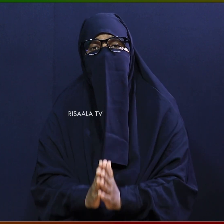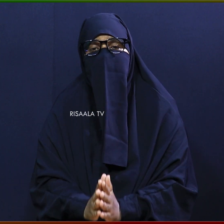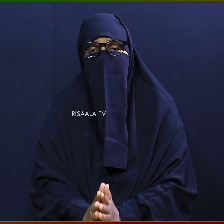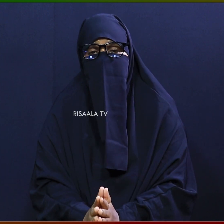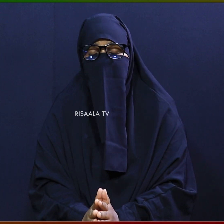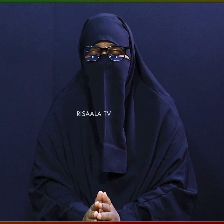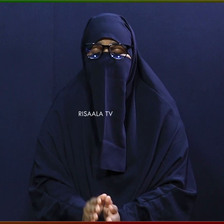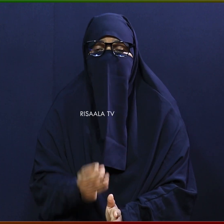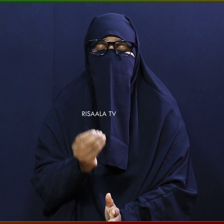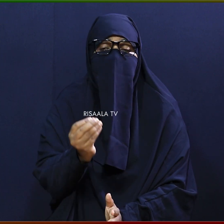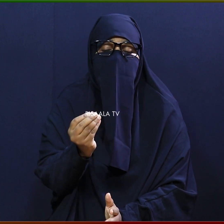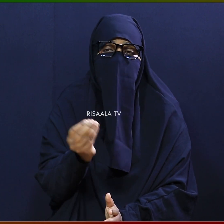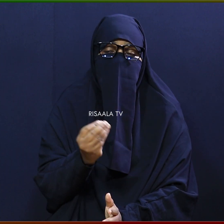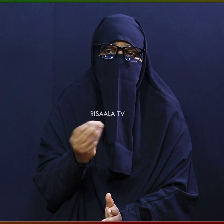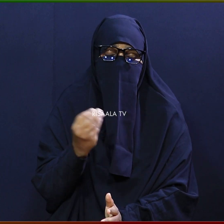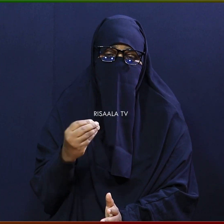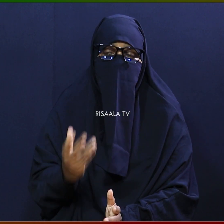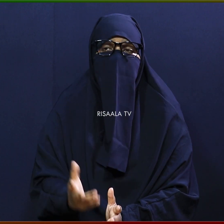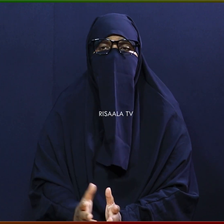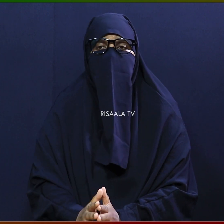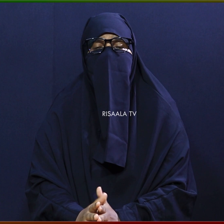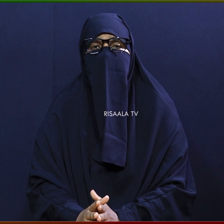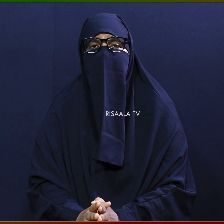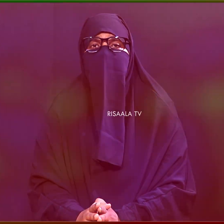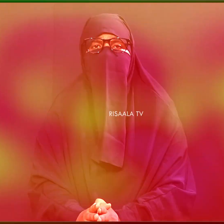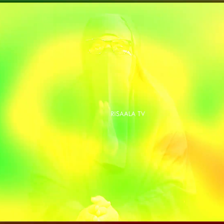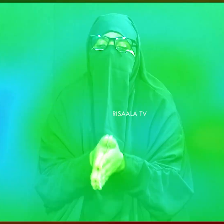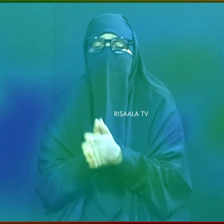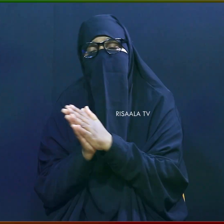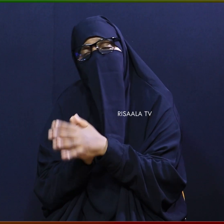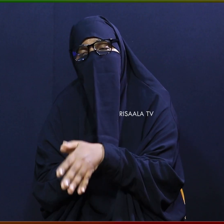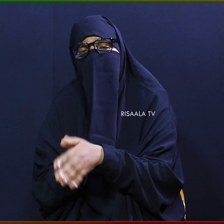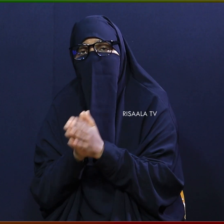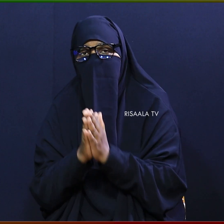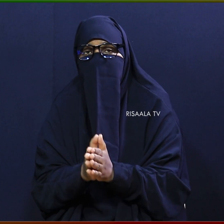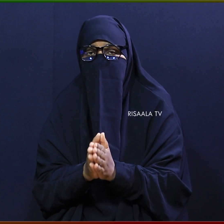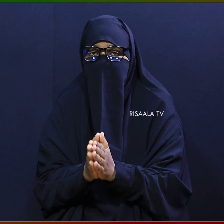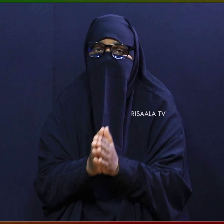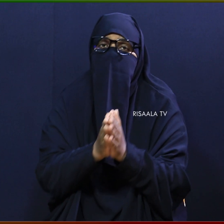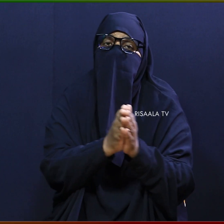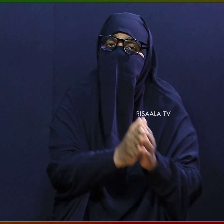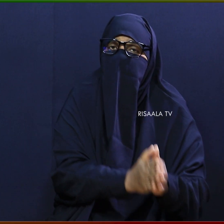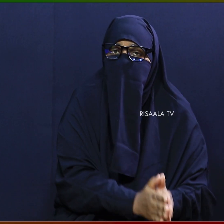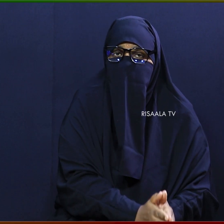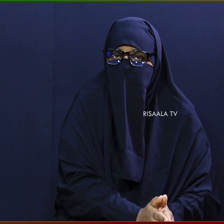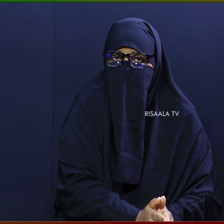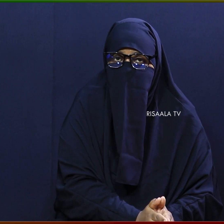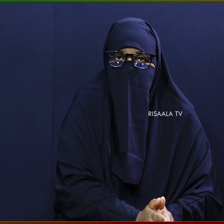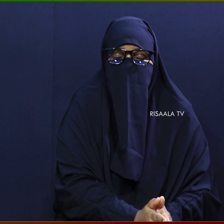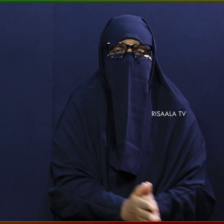ula tagto sababta midabkaaga u bedelayso maxay tahay dabiiciga waxa kale waxa u dhaxeeyo side effect ya kan ku badan kiimikada